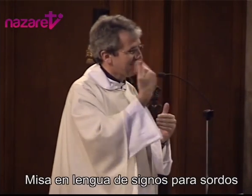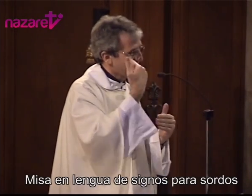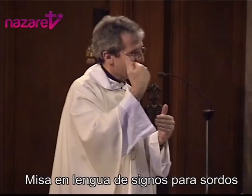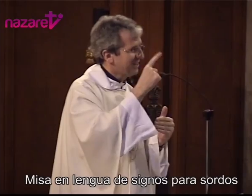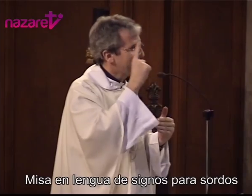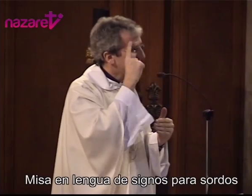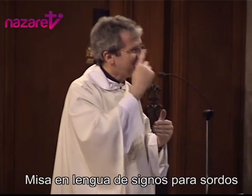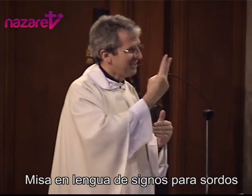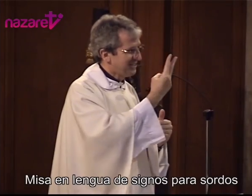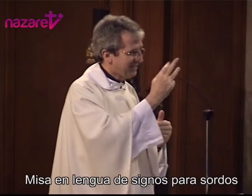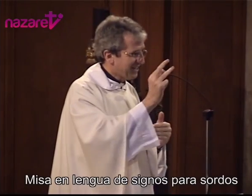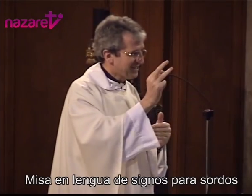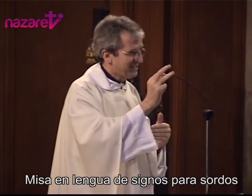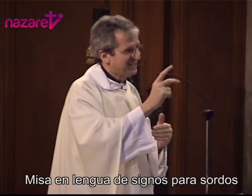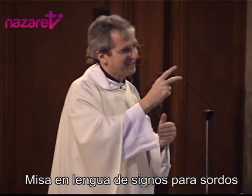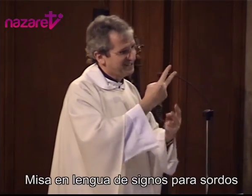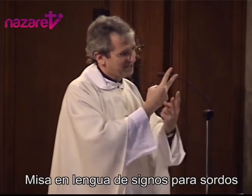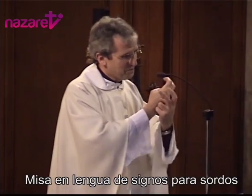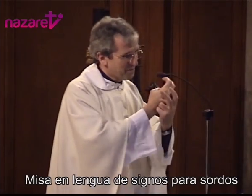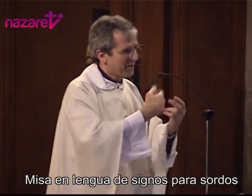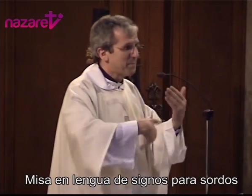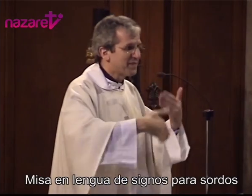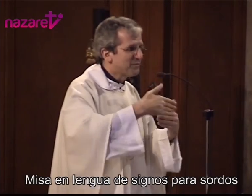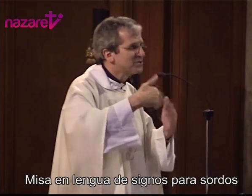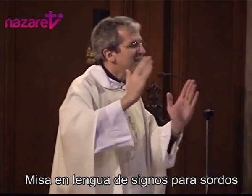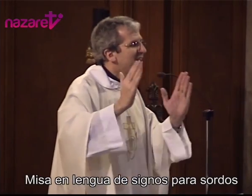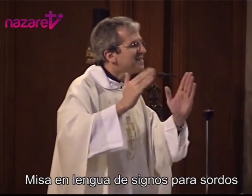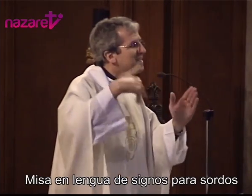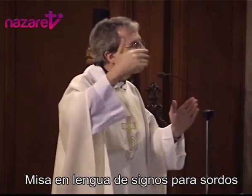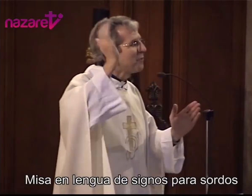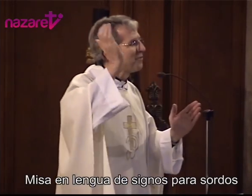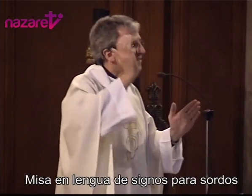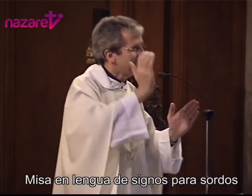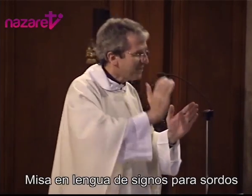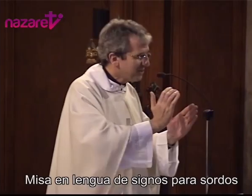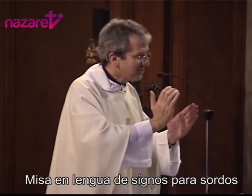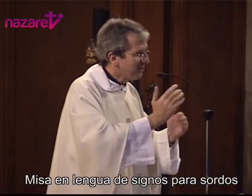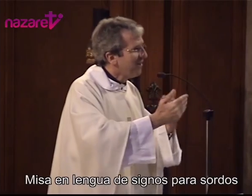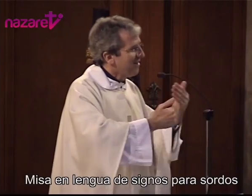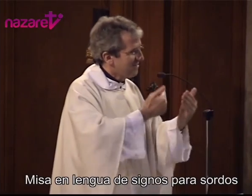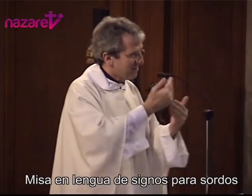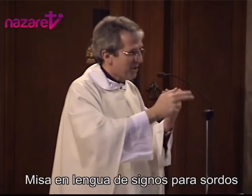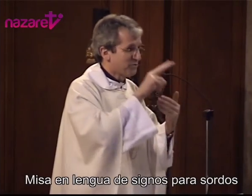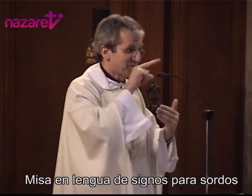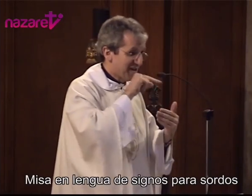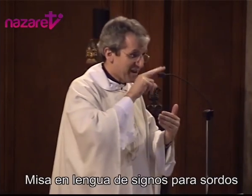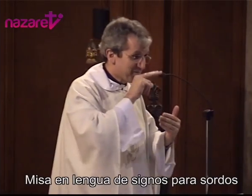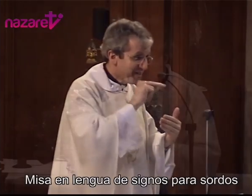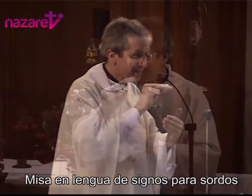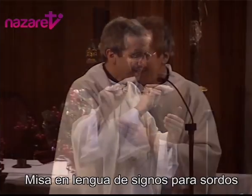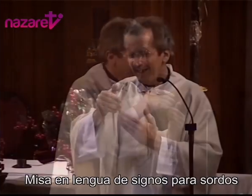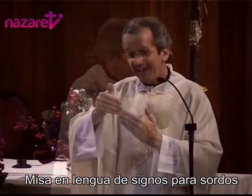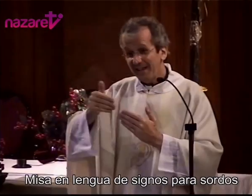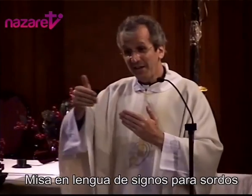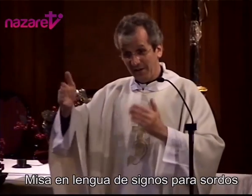tarde, fue aquel día 30 de noviembre que empezamos el tiempo de Adviento, celebramos la